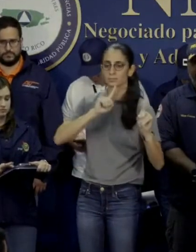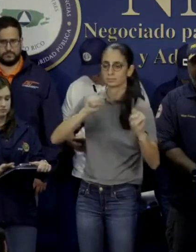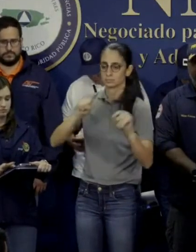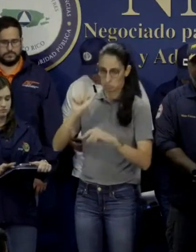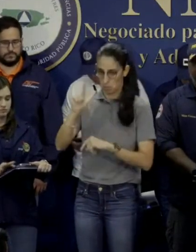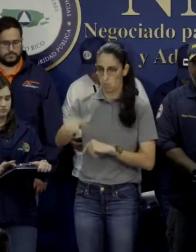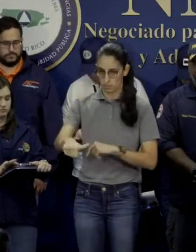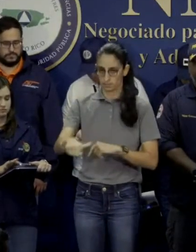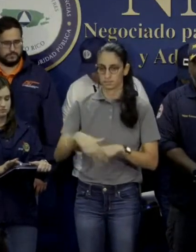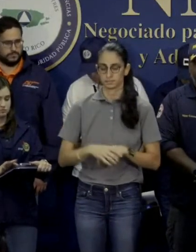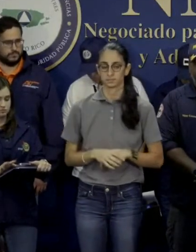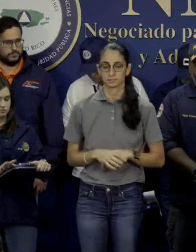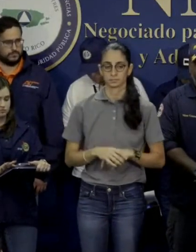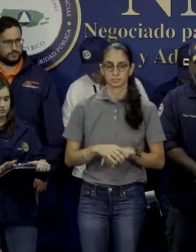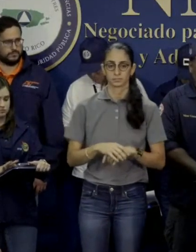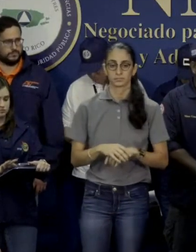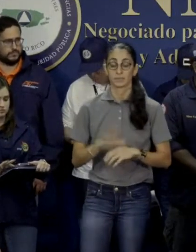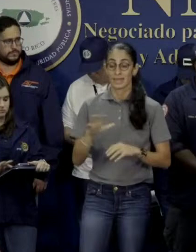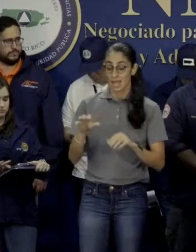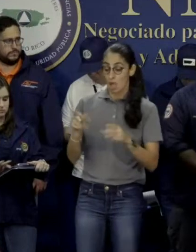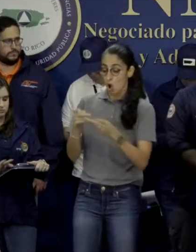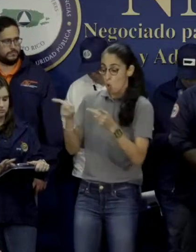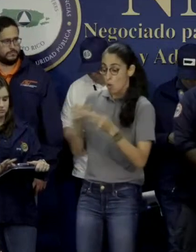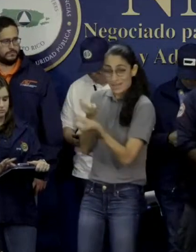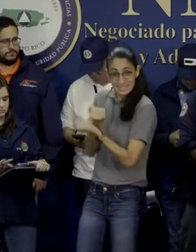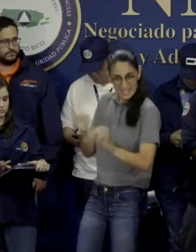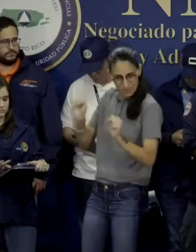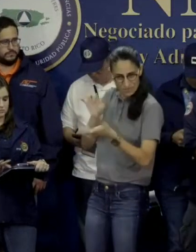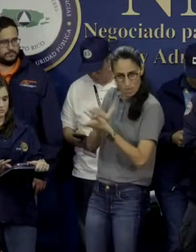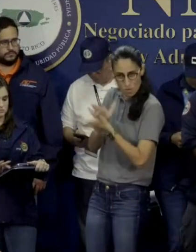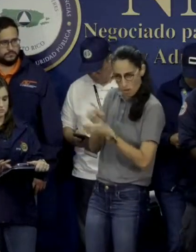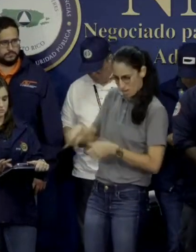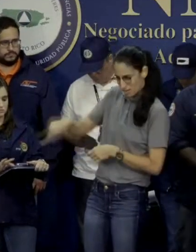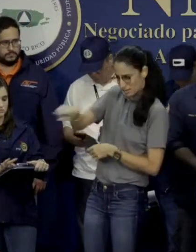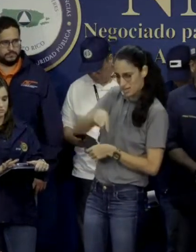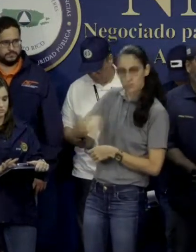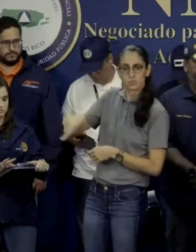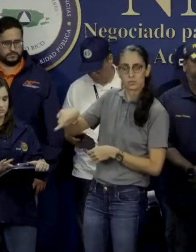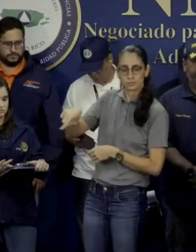medios. En términos de refugios tenemos...